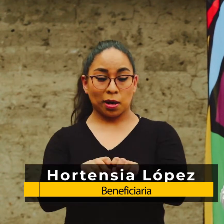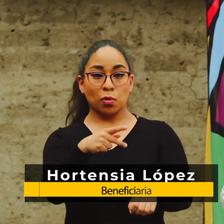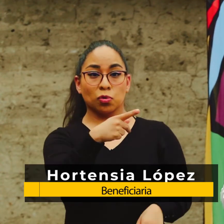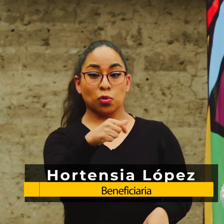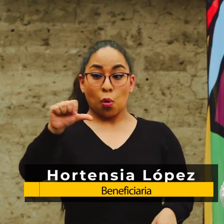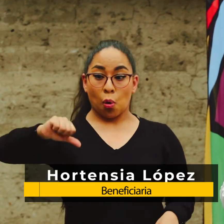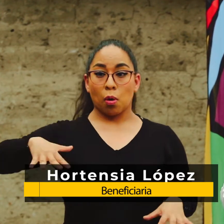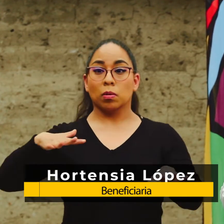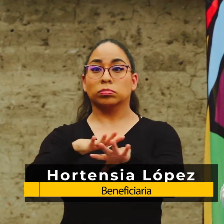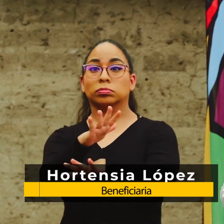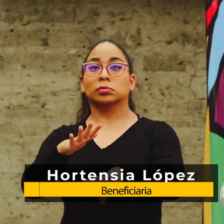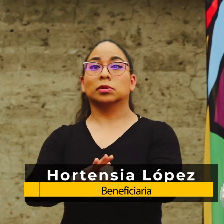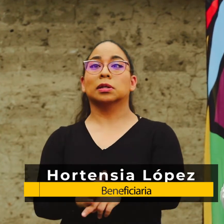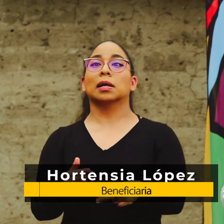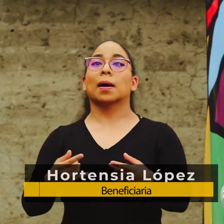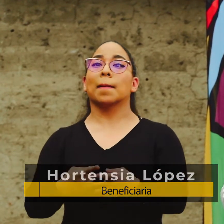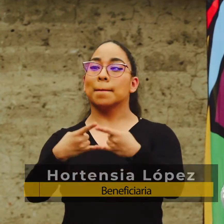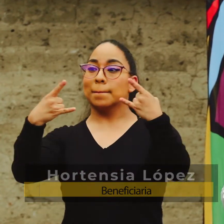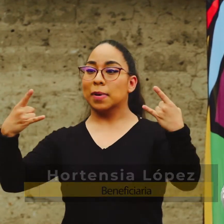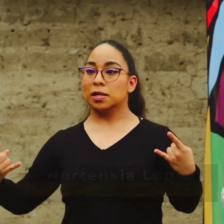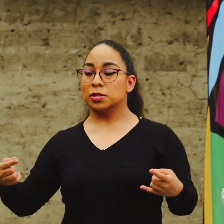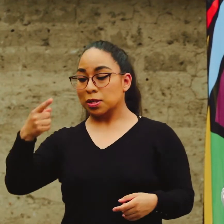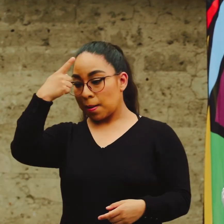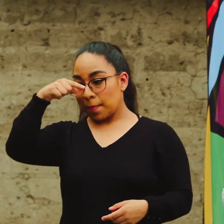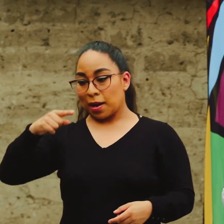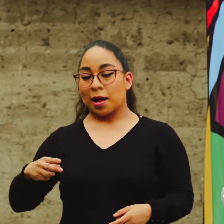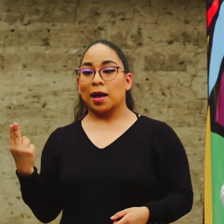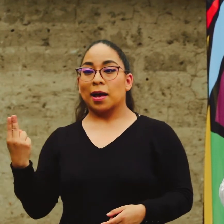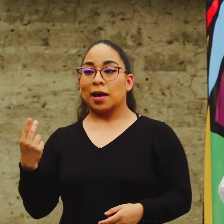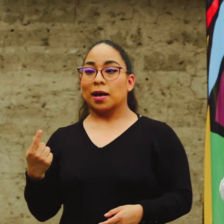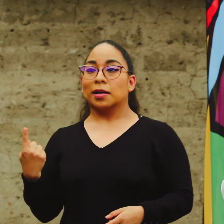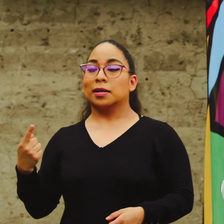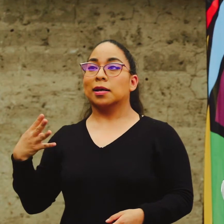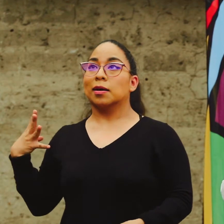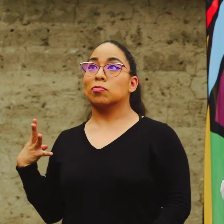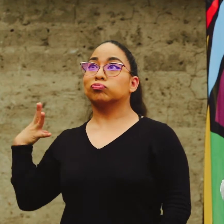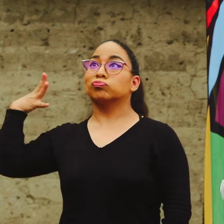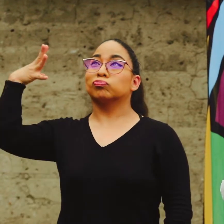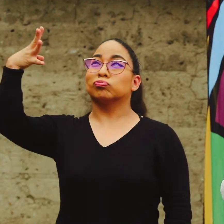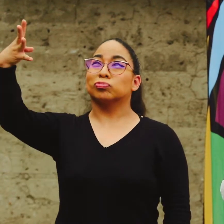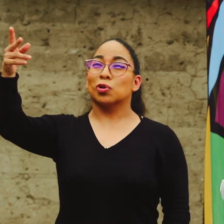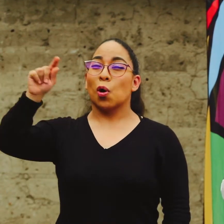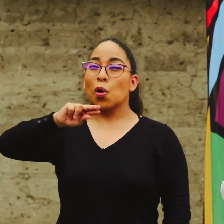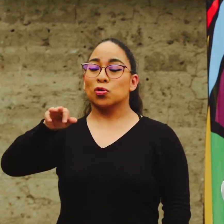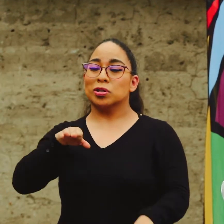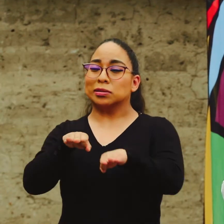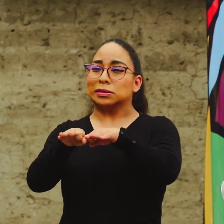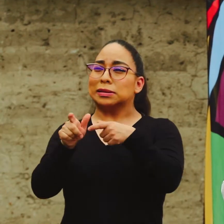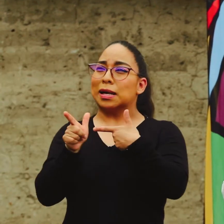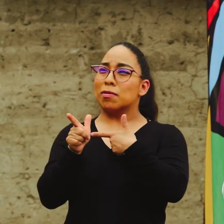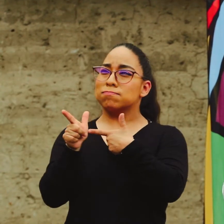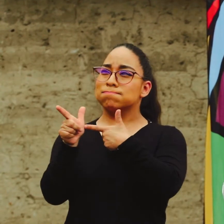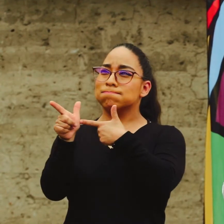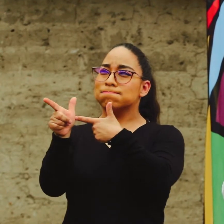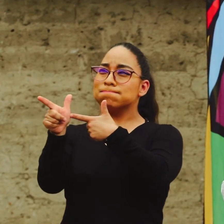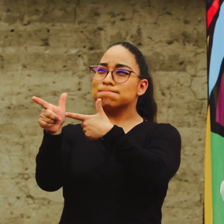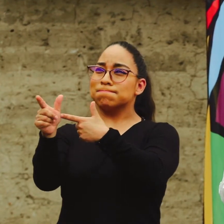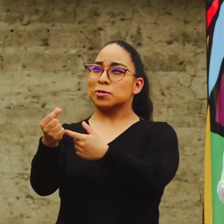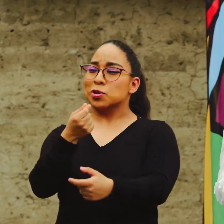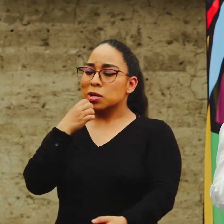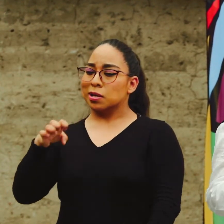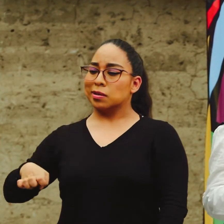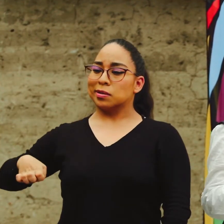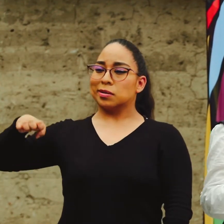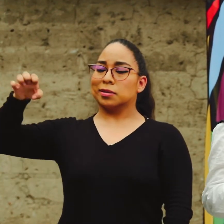esta historia, devolviendo la esperanza de continuar trabajando a favor de la niñez de nuestro país, de nuestra alcaldía,